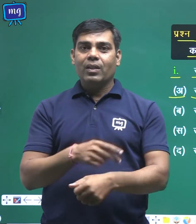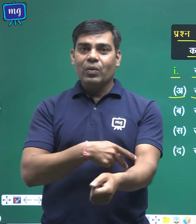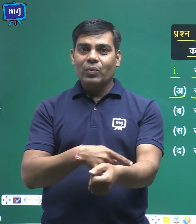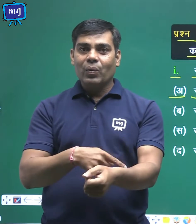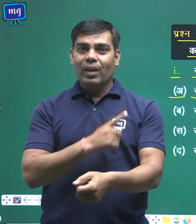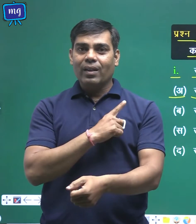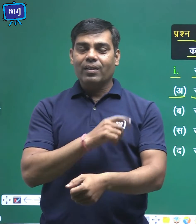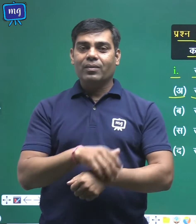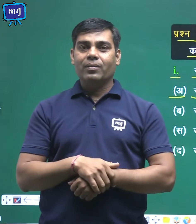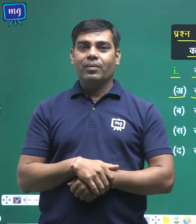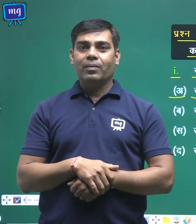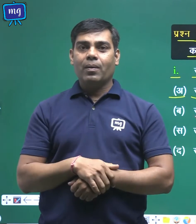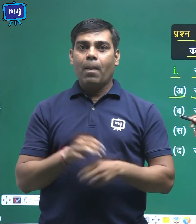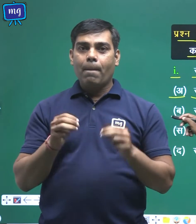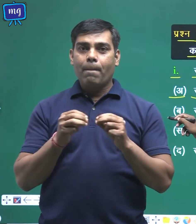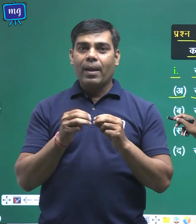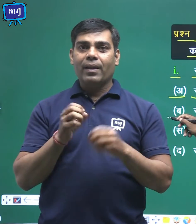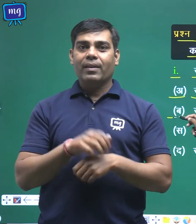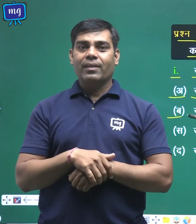सोगरा, ब